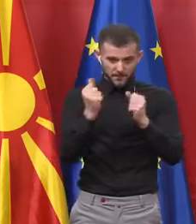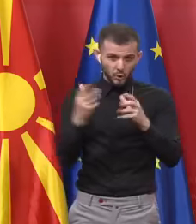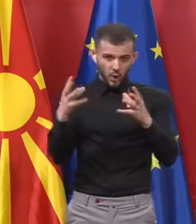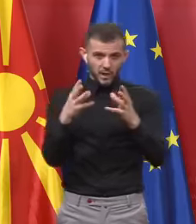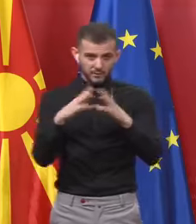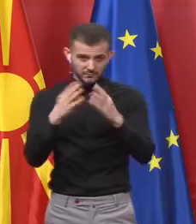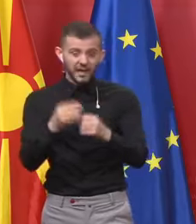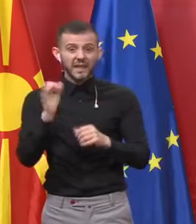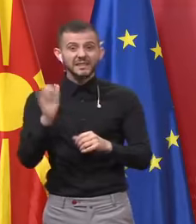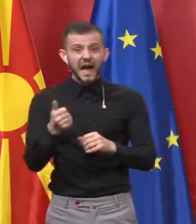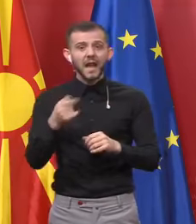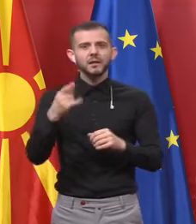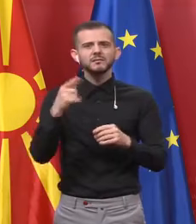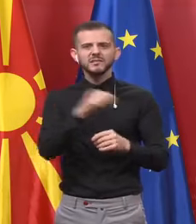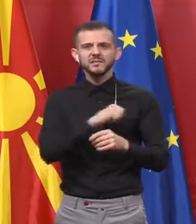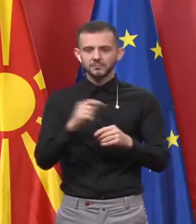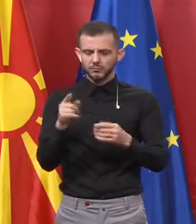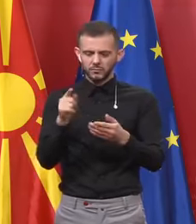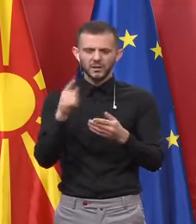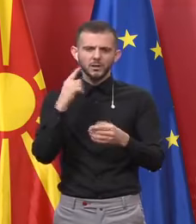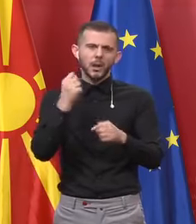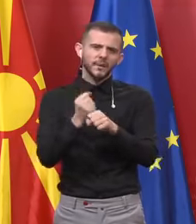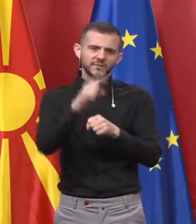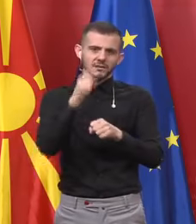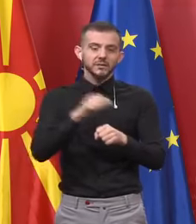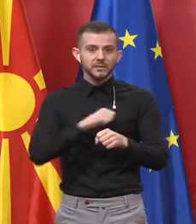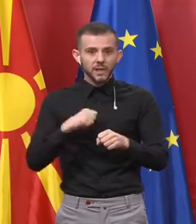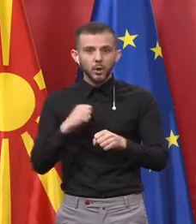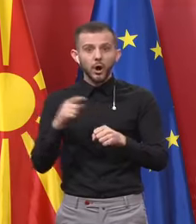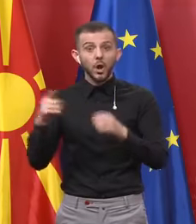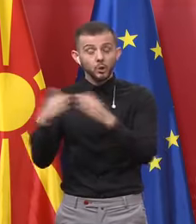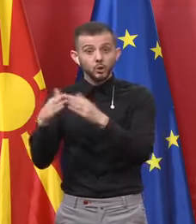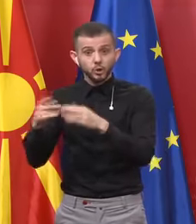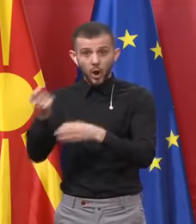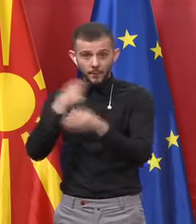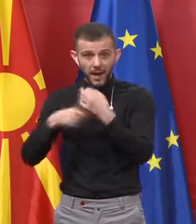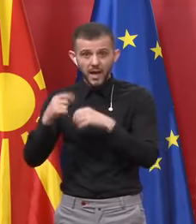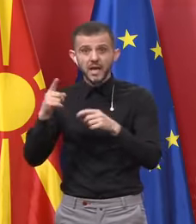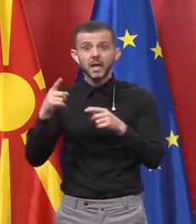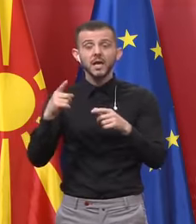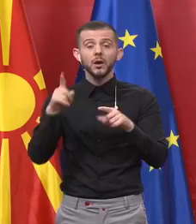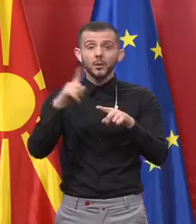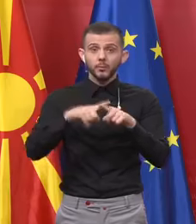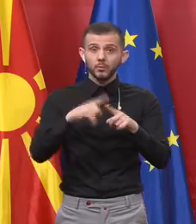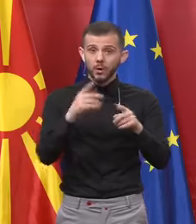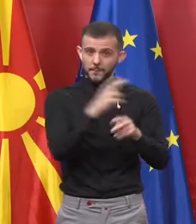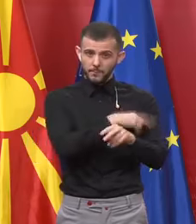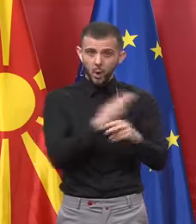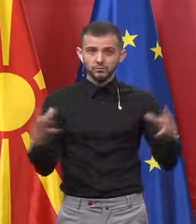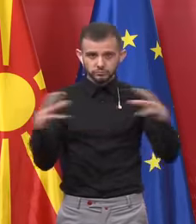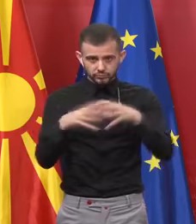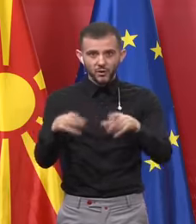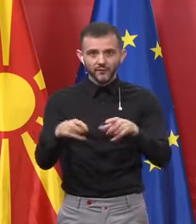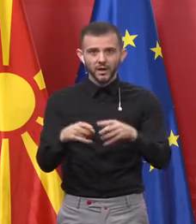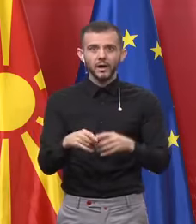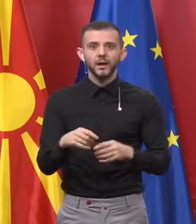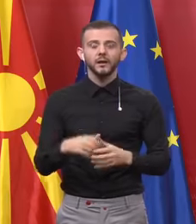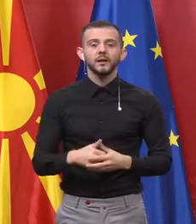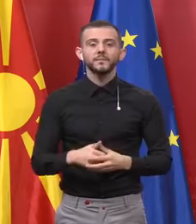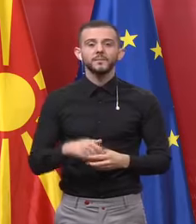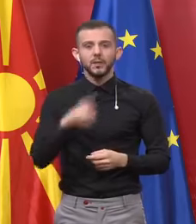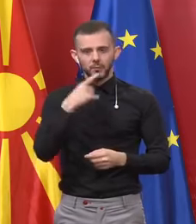да. Еве и со овој проблем претходно го спомна вашата колешка, исто така се соочивме во однос на